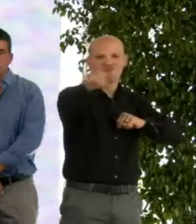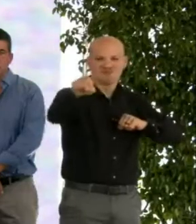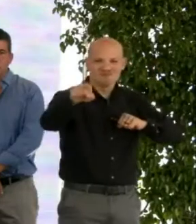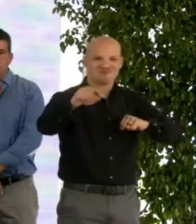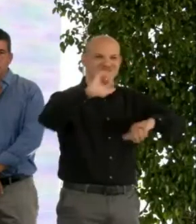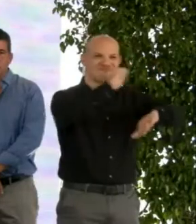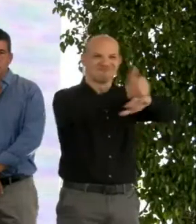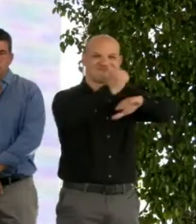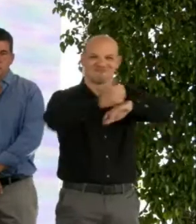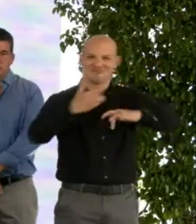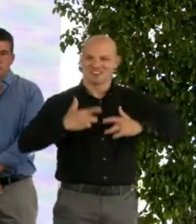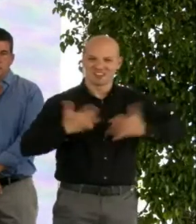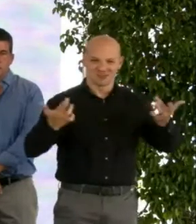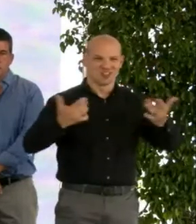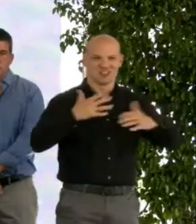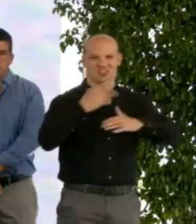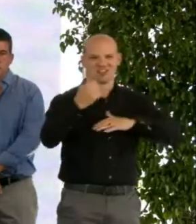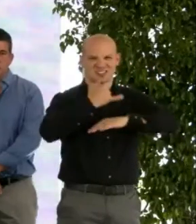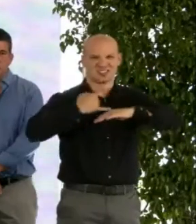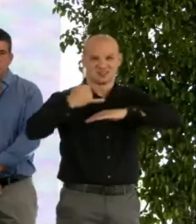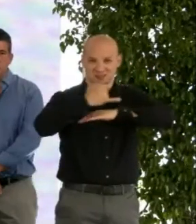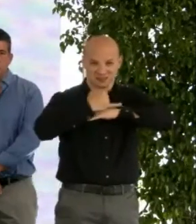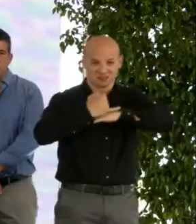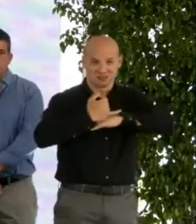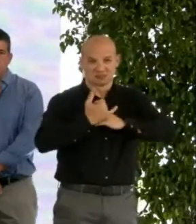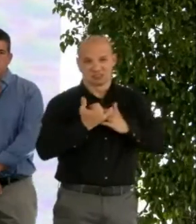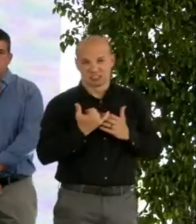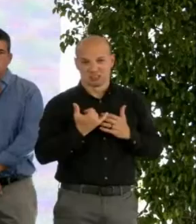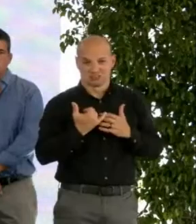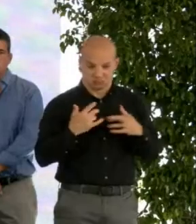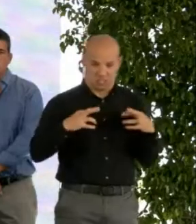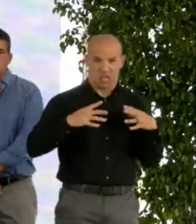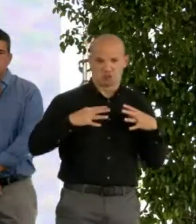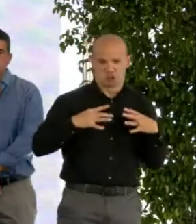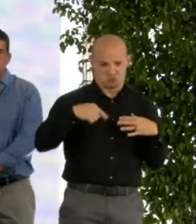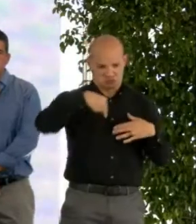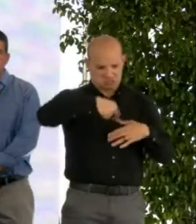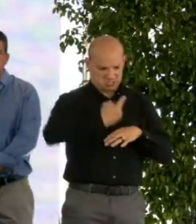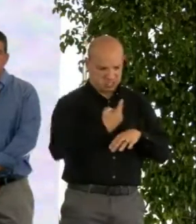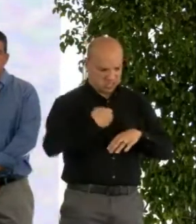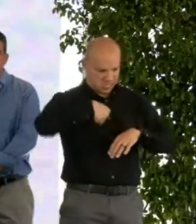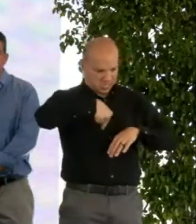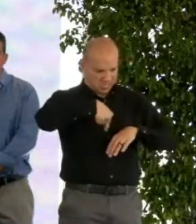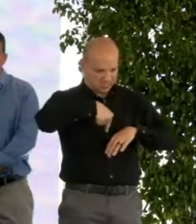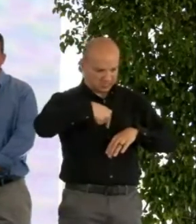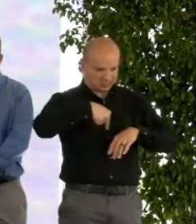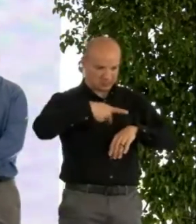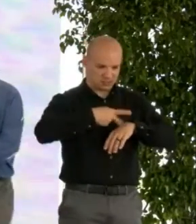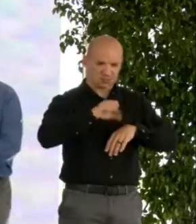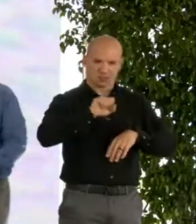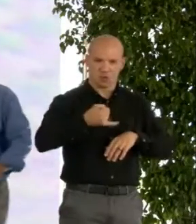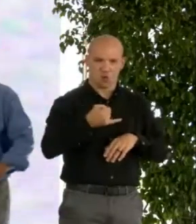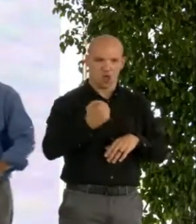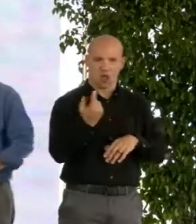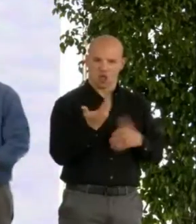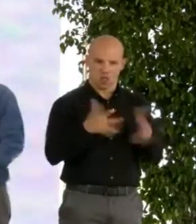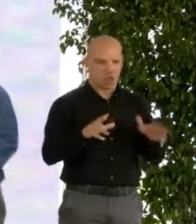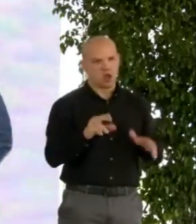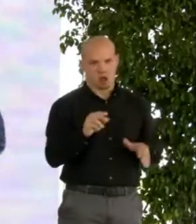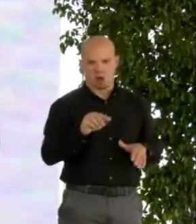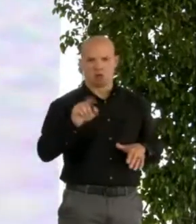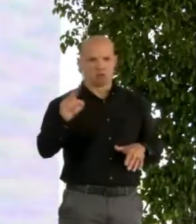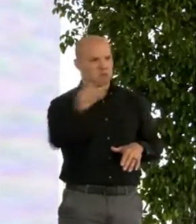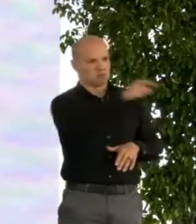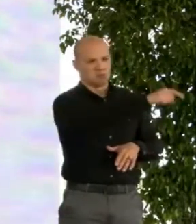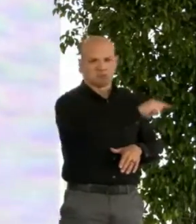otras actividades fuera de la isla, de suerte que el turismo no solamente se concentra aquí, que quizás pueda ir también a la isla. ¿Tendrán participación, no sé si a través